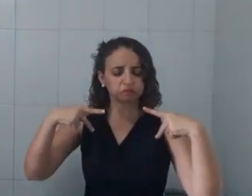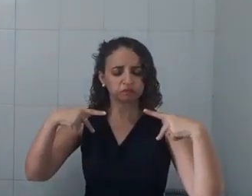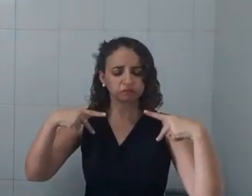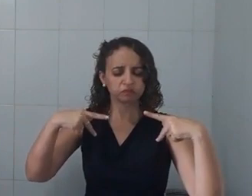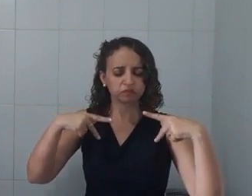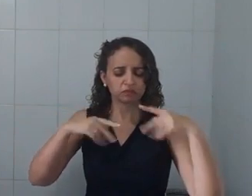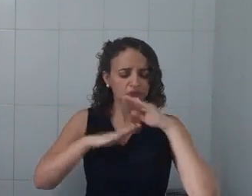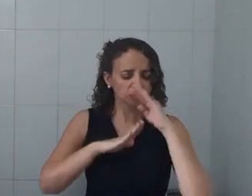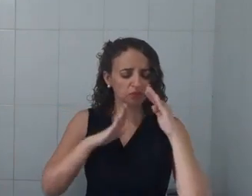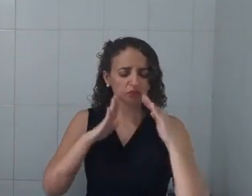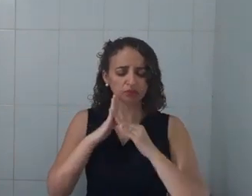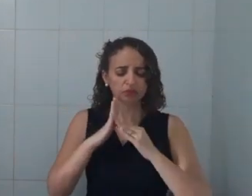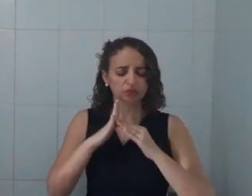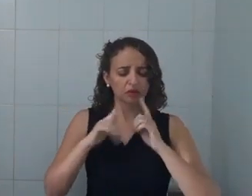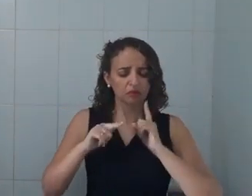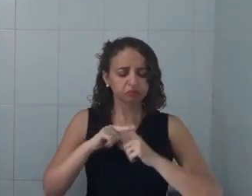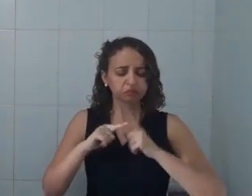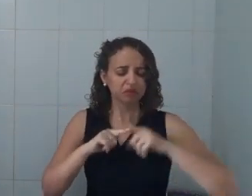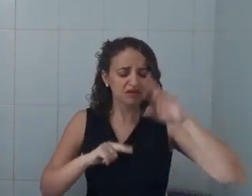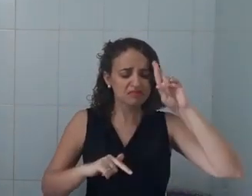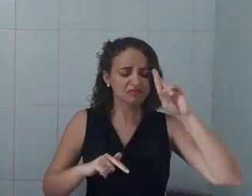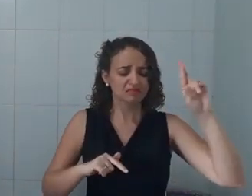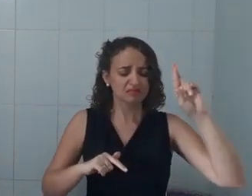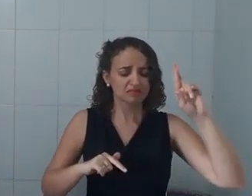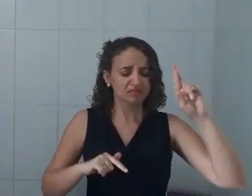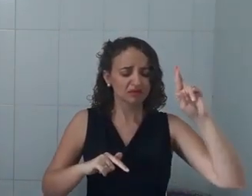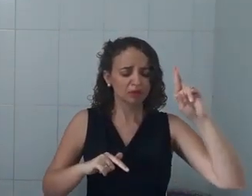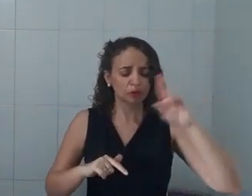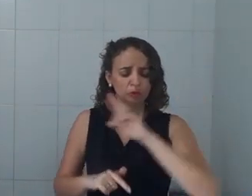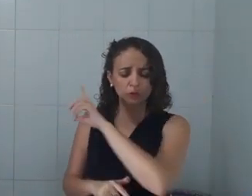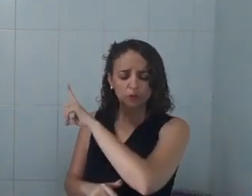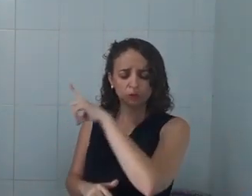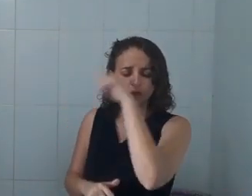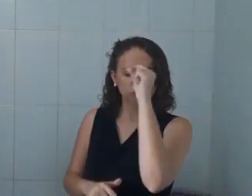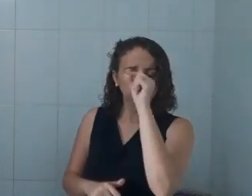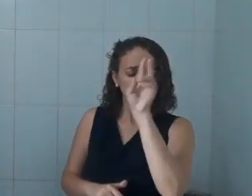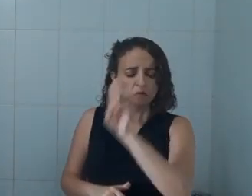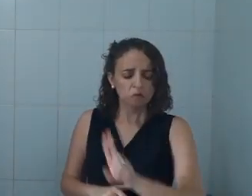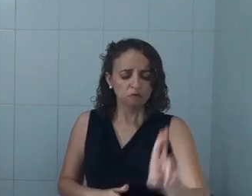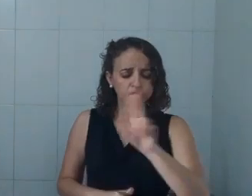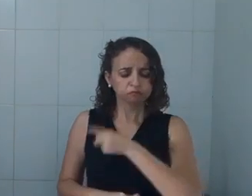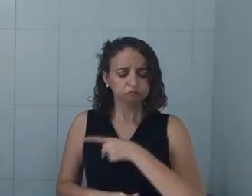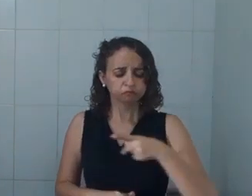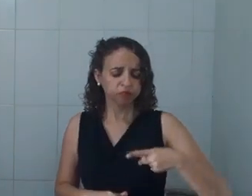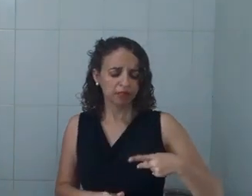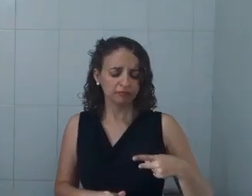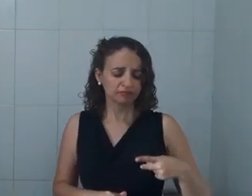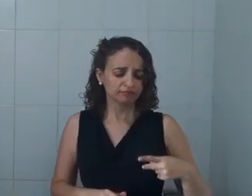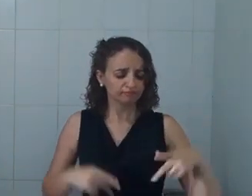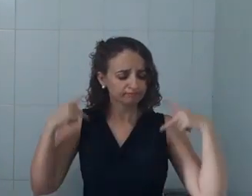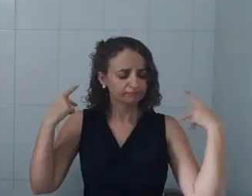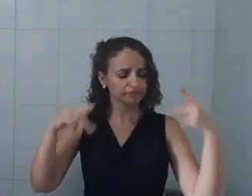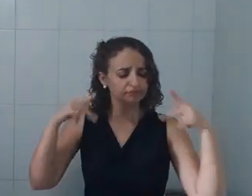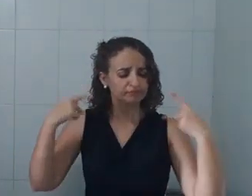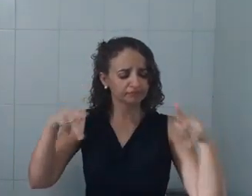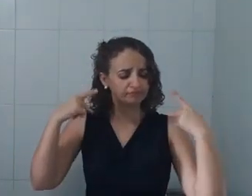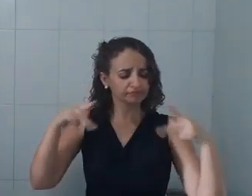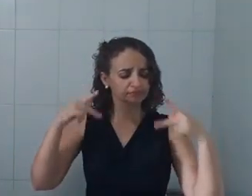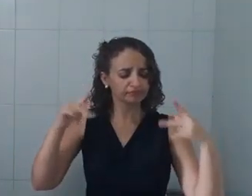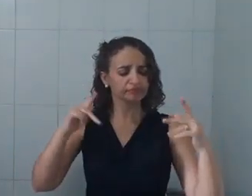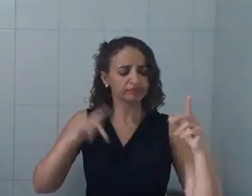ó Deus, porque o Senhor usou o teu servo para que transmitisse a nós o teu recado, Senhor. Que possamos colocá-lo